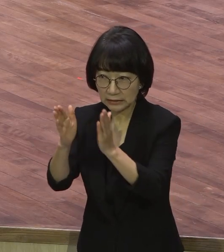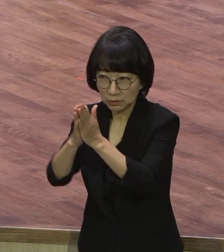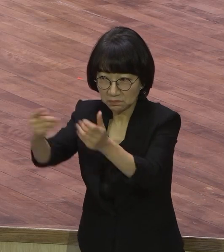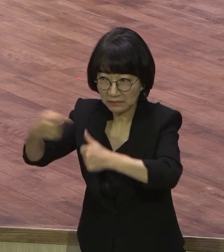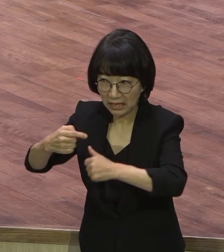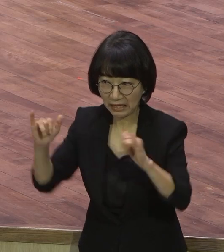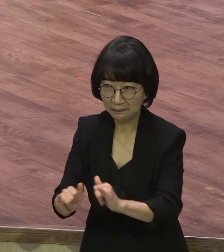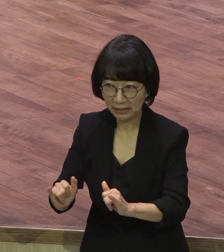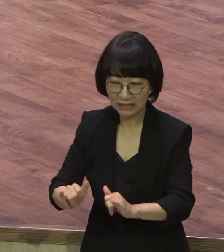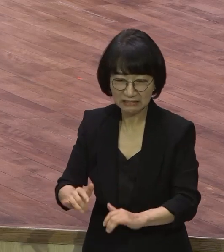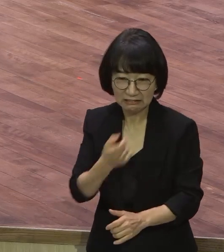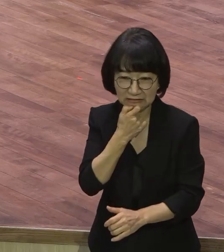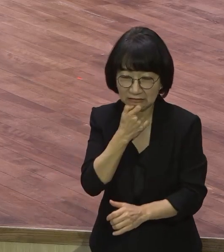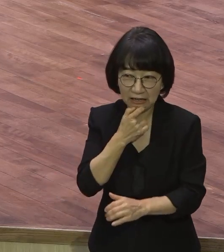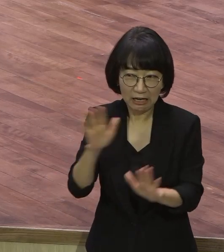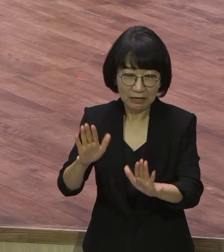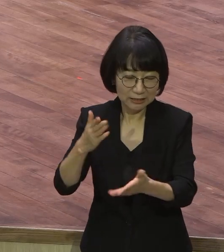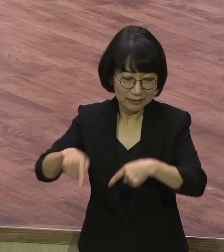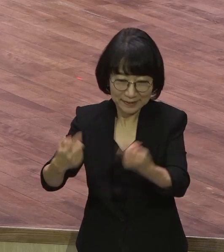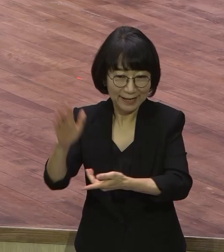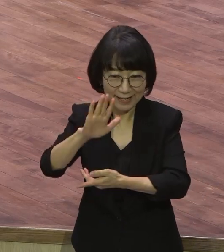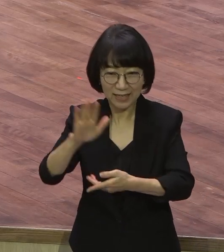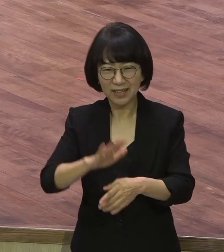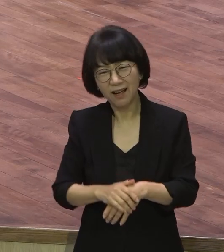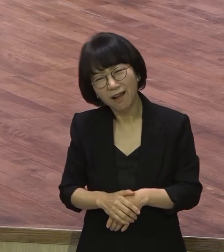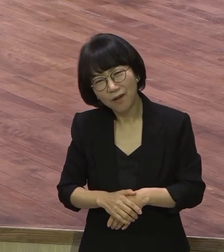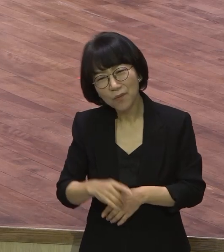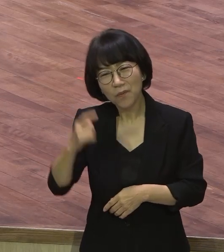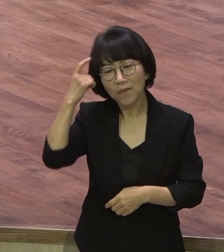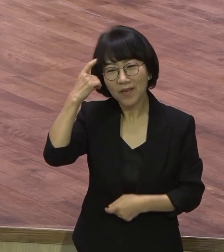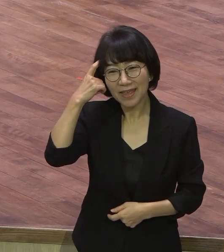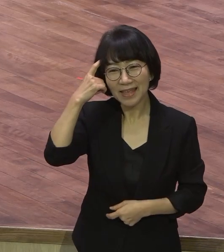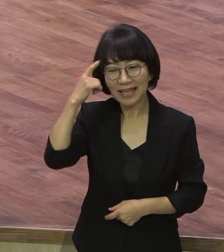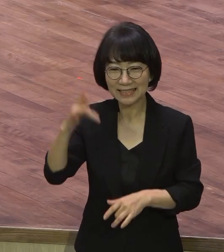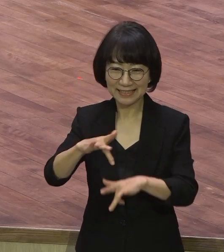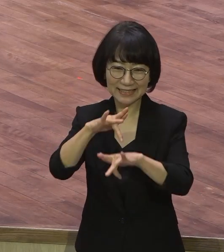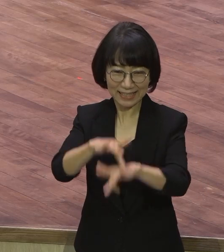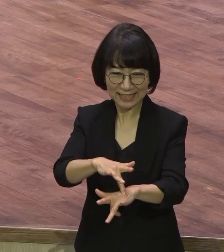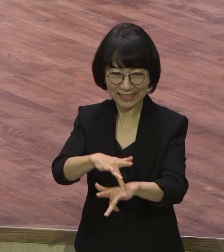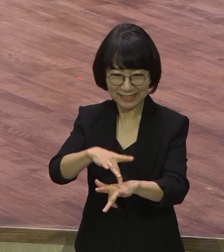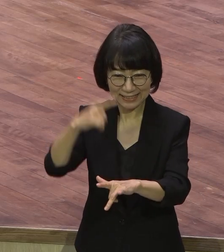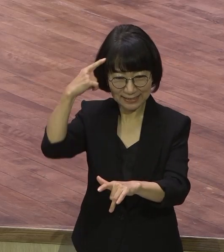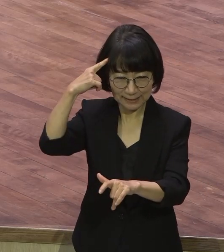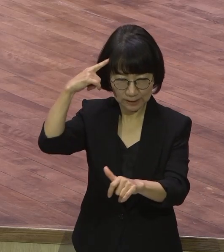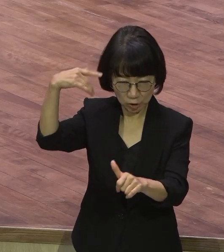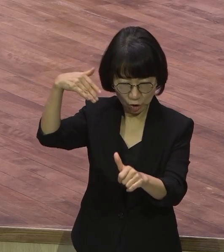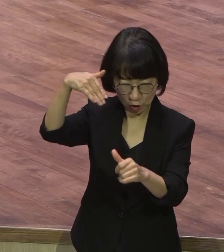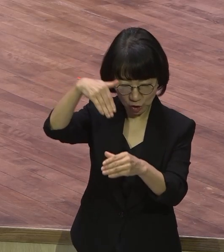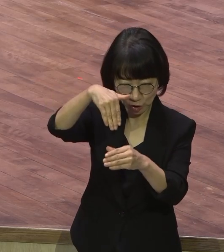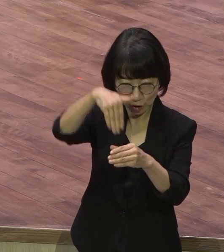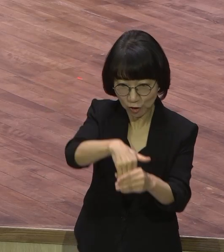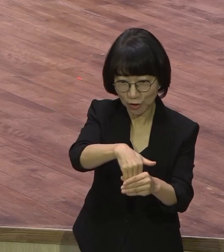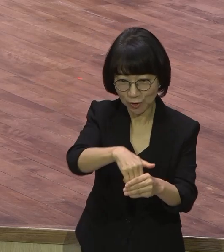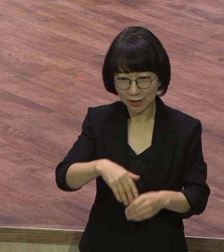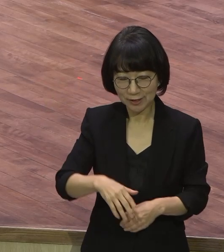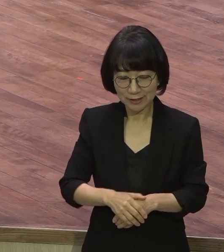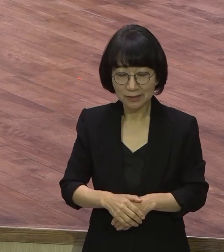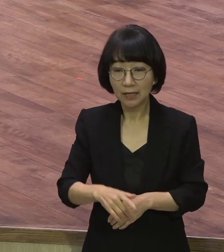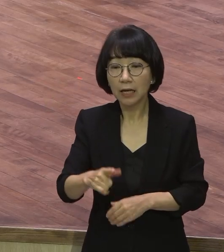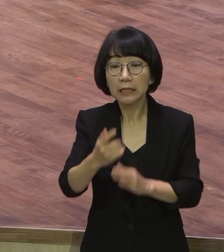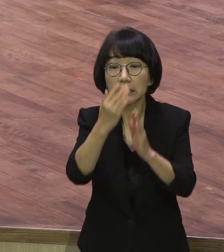기도를 딱 집어넣어 놨어요. 기도를 안 하니까 실천 안 하니까 기도가 뭐예요?